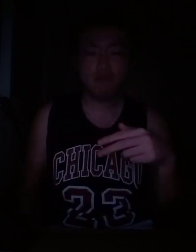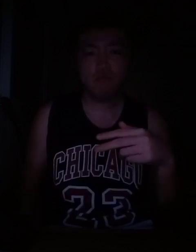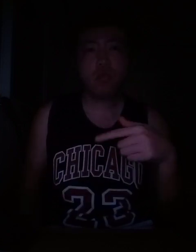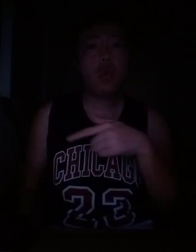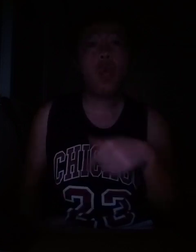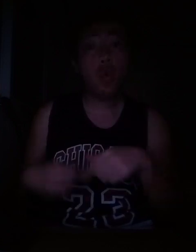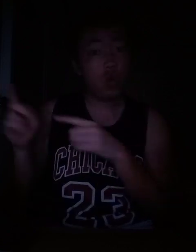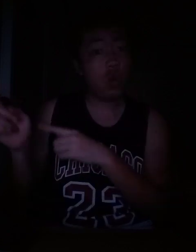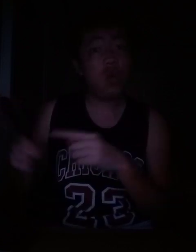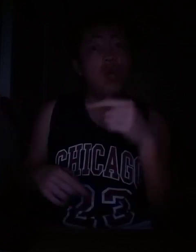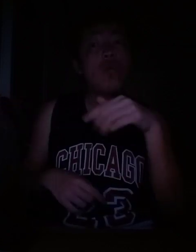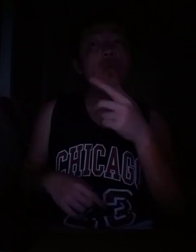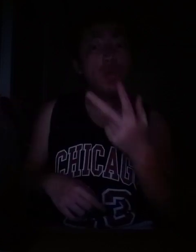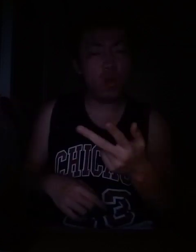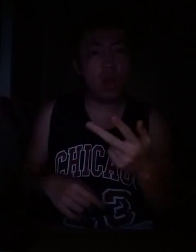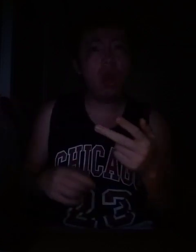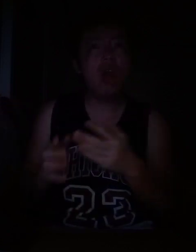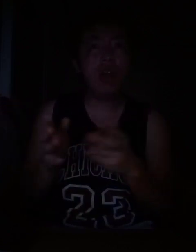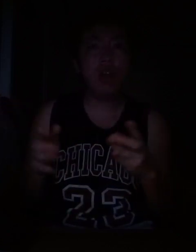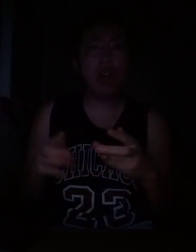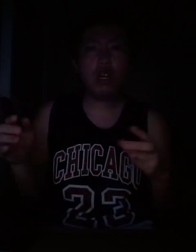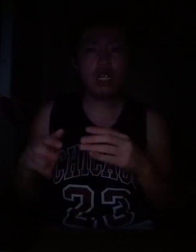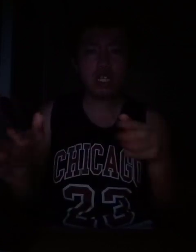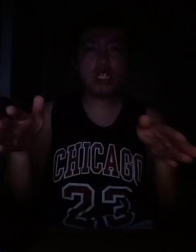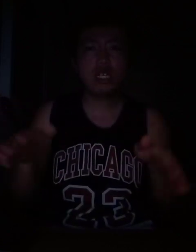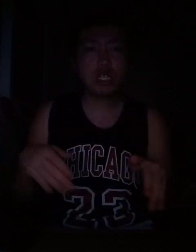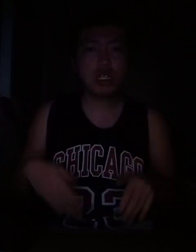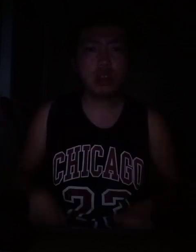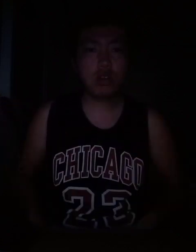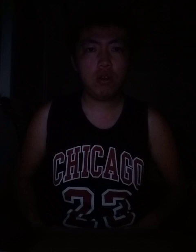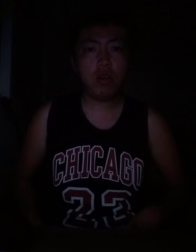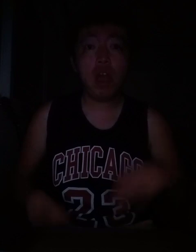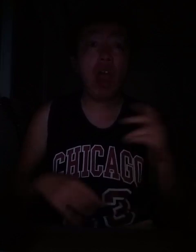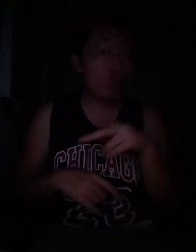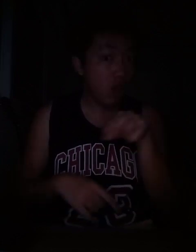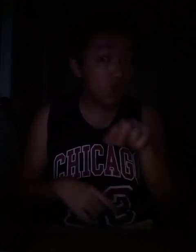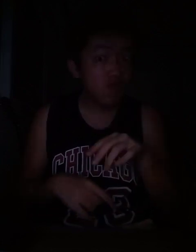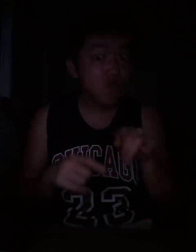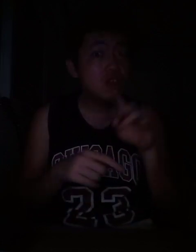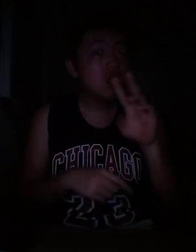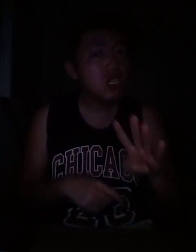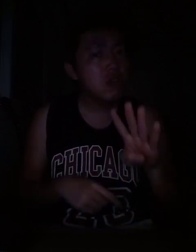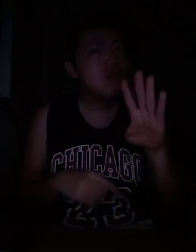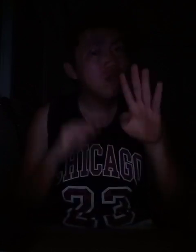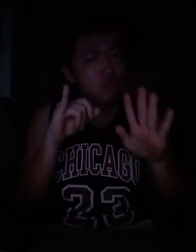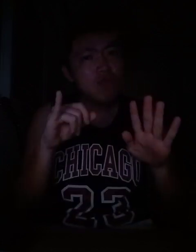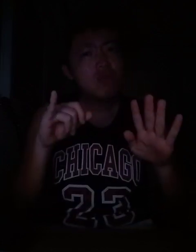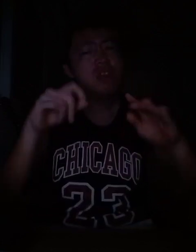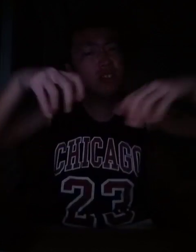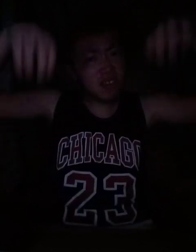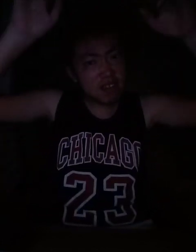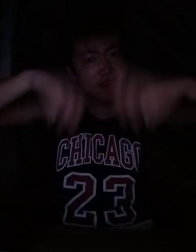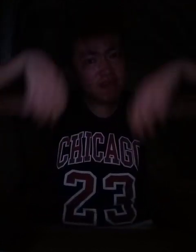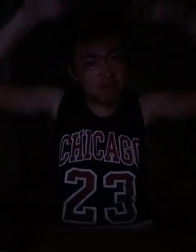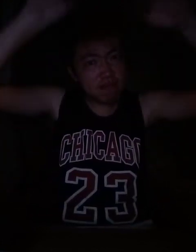동쪽 약 130km까지 근접합니다. 태풍 카눈은 시간당 40에서 60mm 이상의 강한 비와